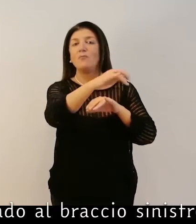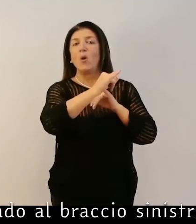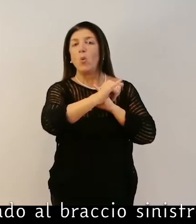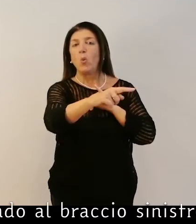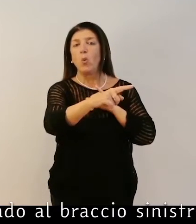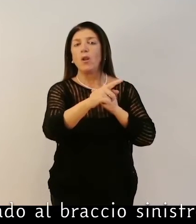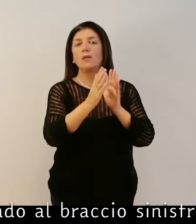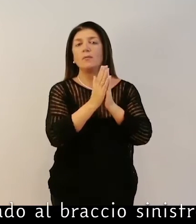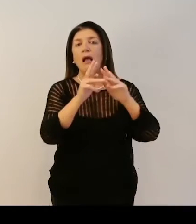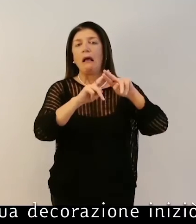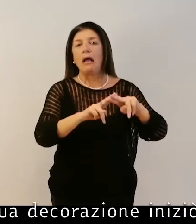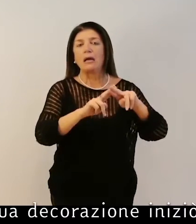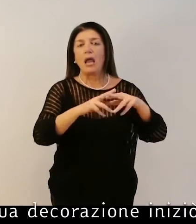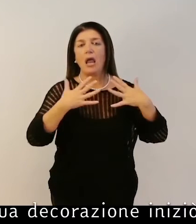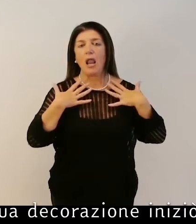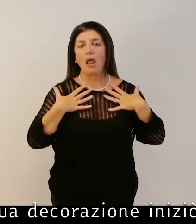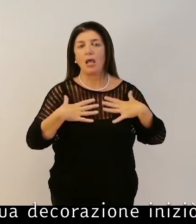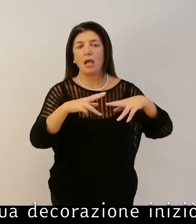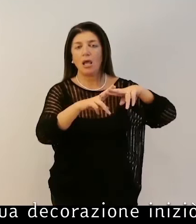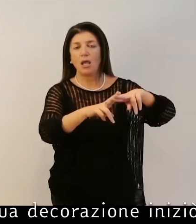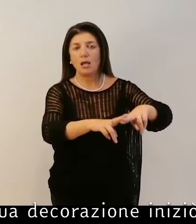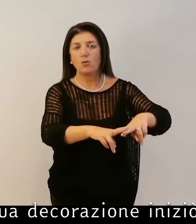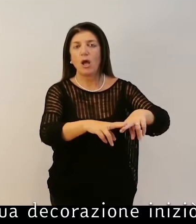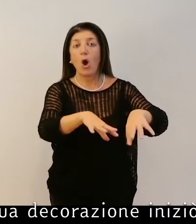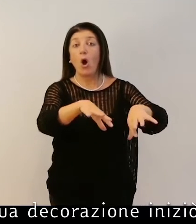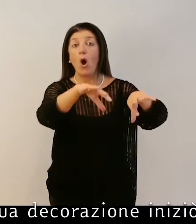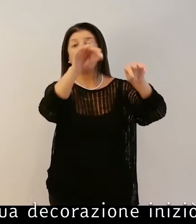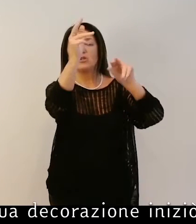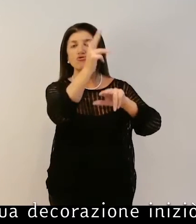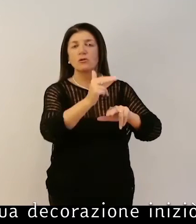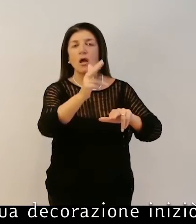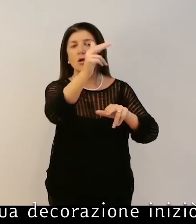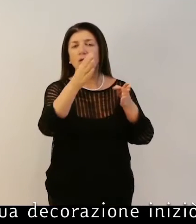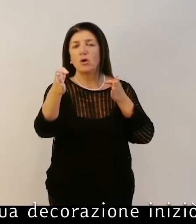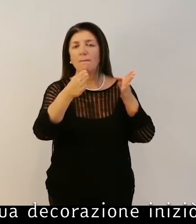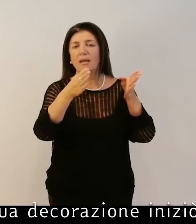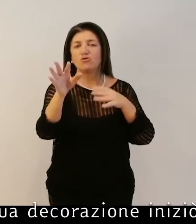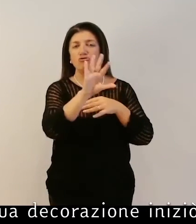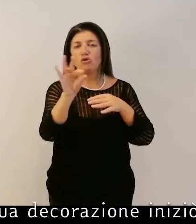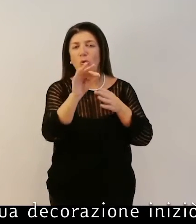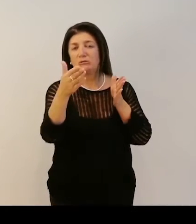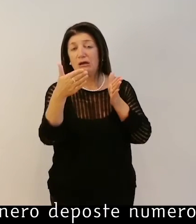Reliquie. La sua decorazione iniziò alla fine del Cinquecento.